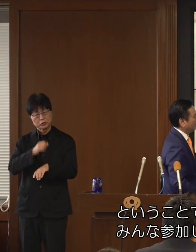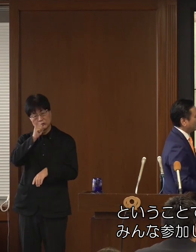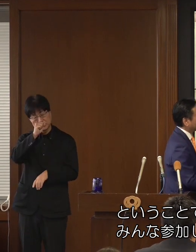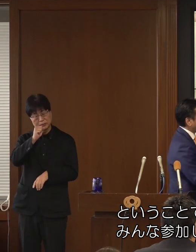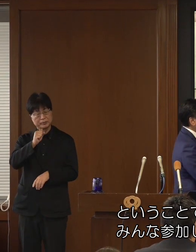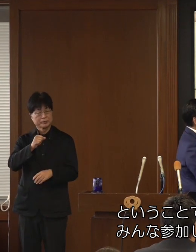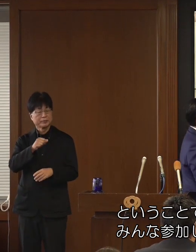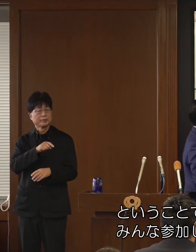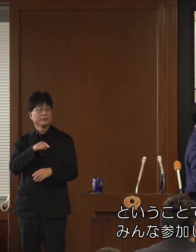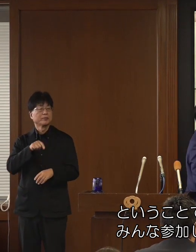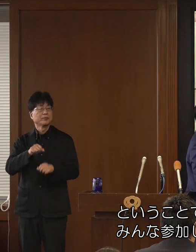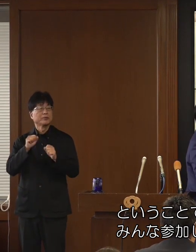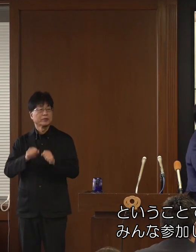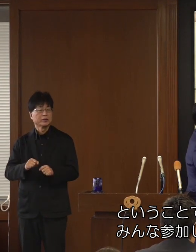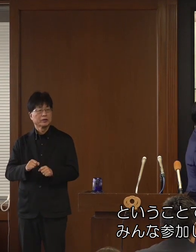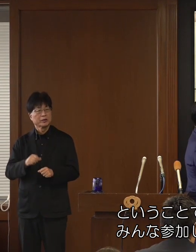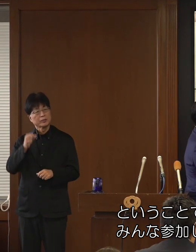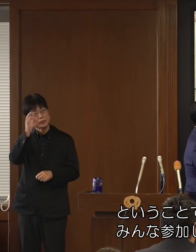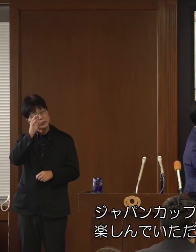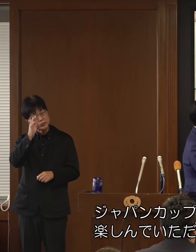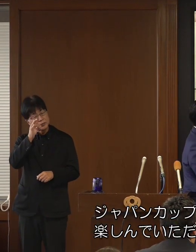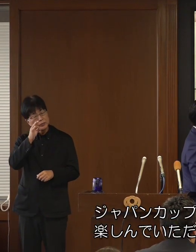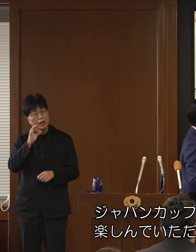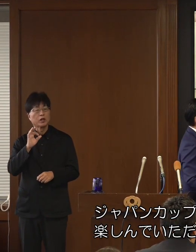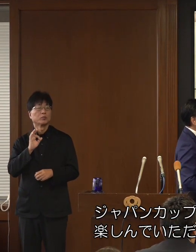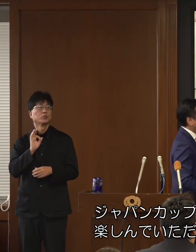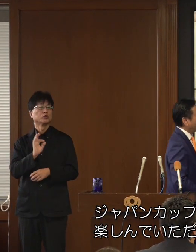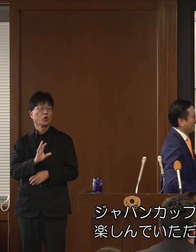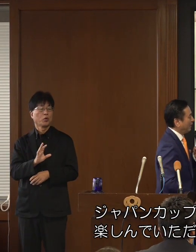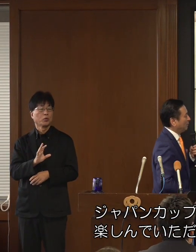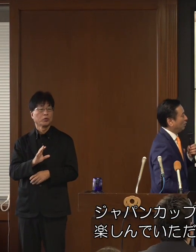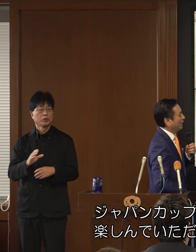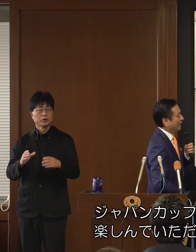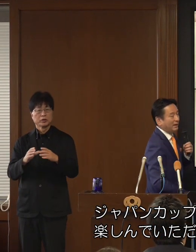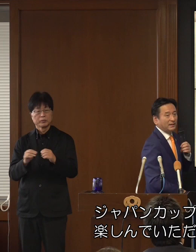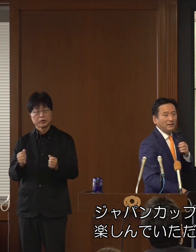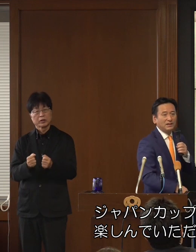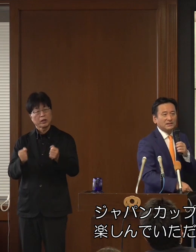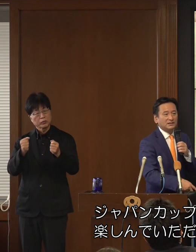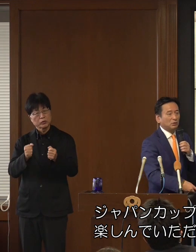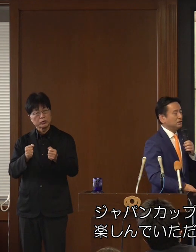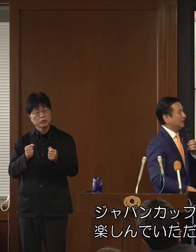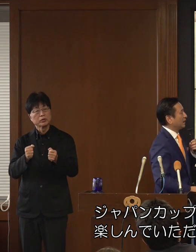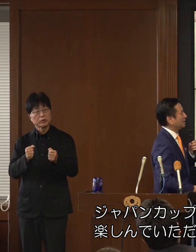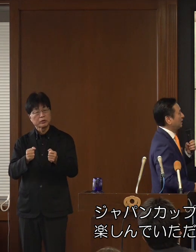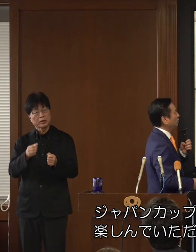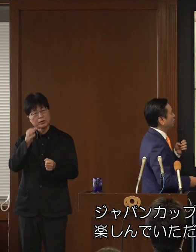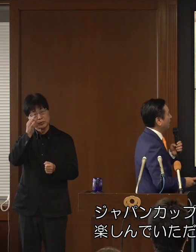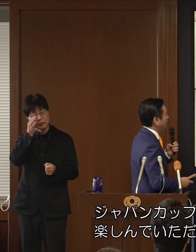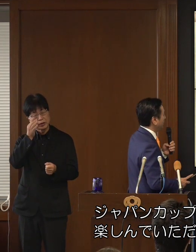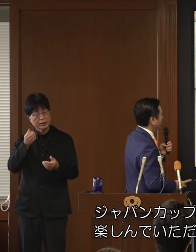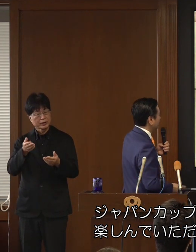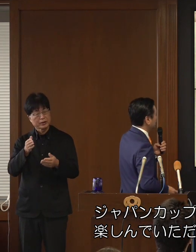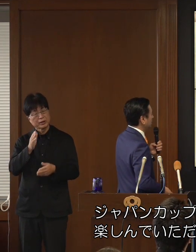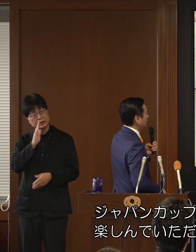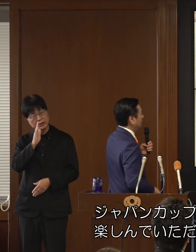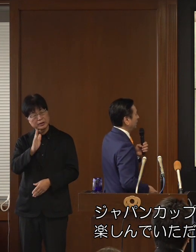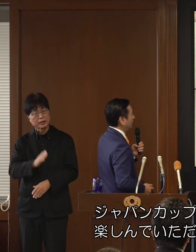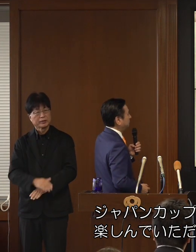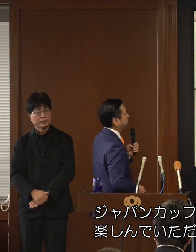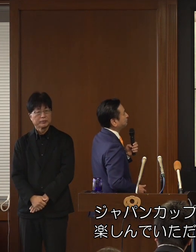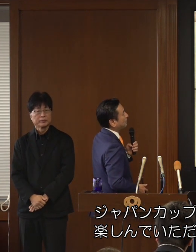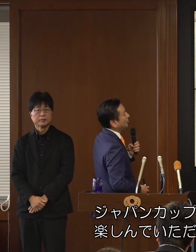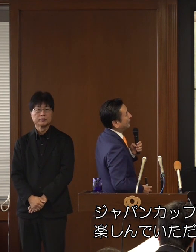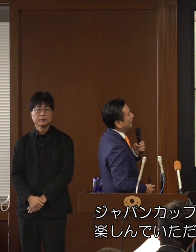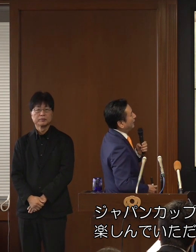します。観戦無料なので、ジャパンカップぜひ、目の前で、皆さんに楽しんでいただきたいというのが1点目です。